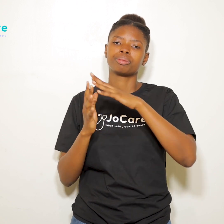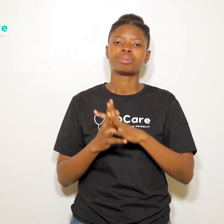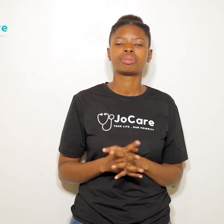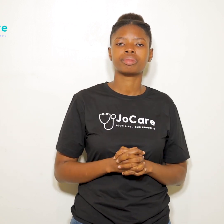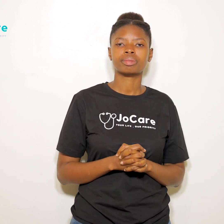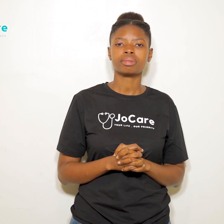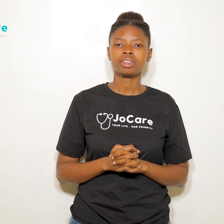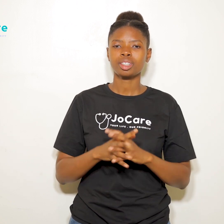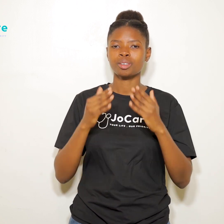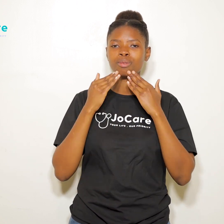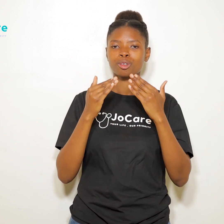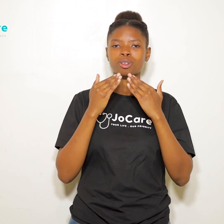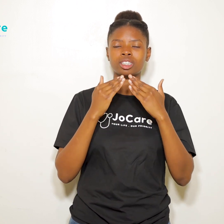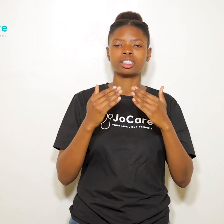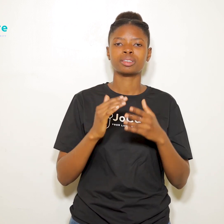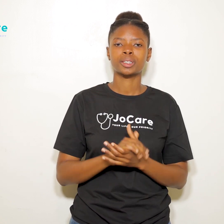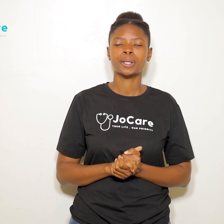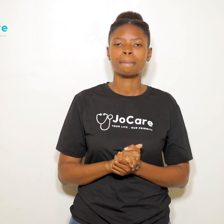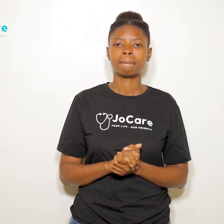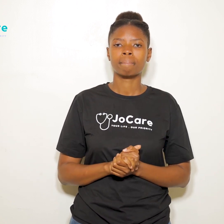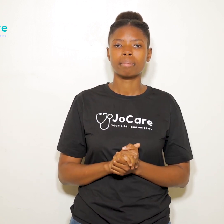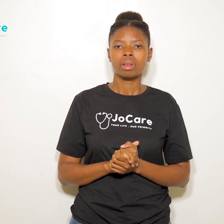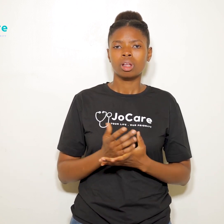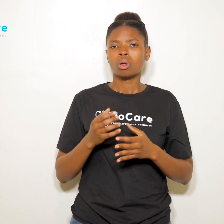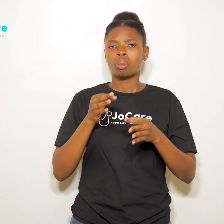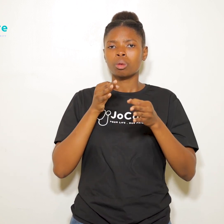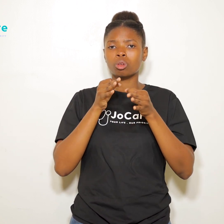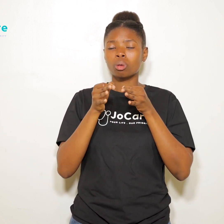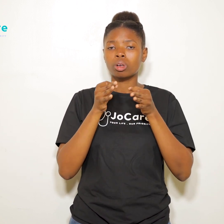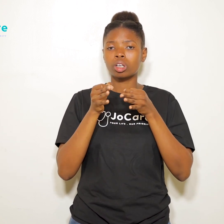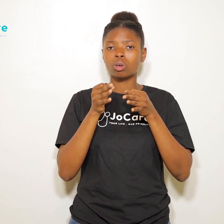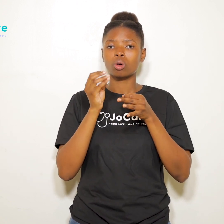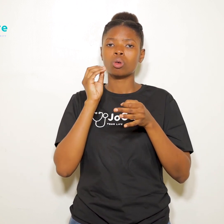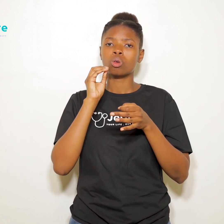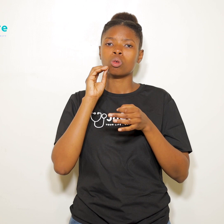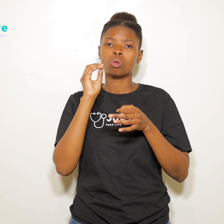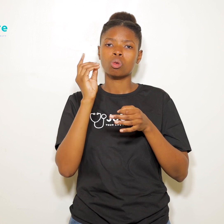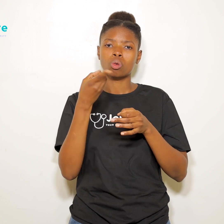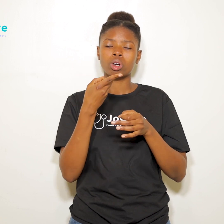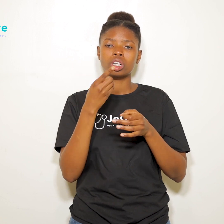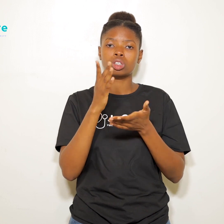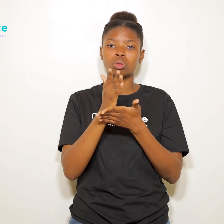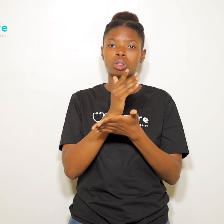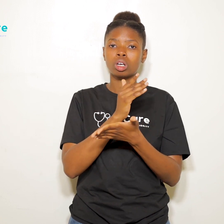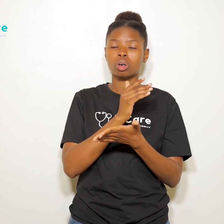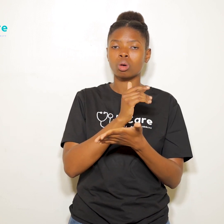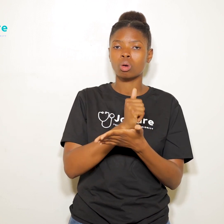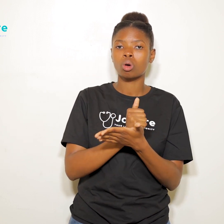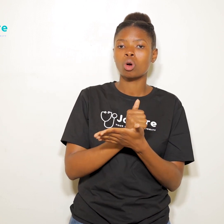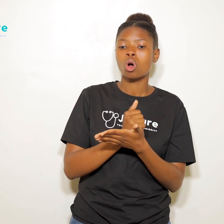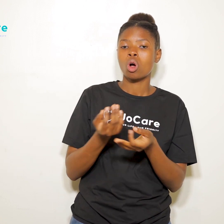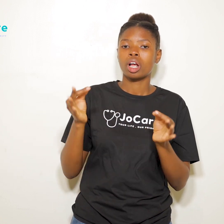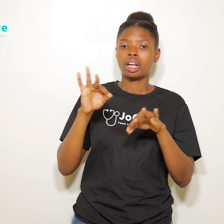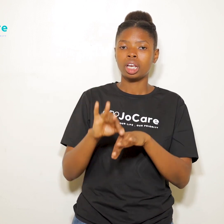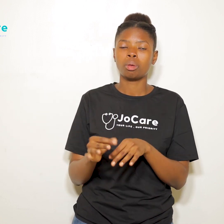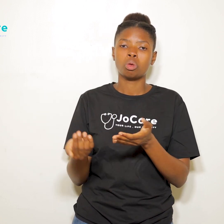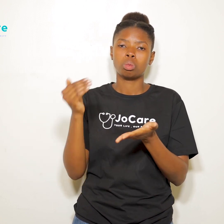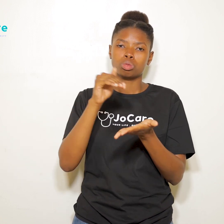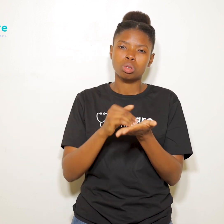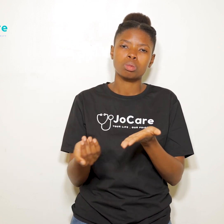ibindi. Murakoze. So bivuga ngo ni ukwezi, byise ukwezi kubera ko ni ibintu bigaruka. Ni ibintu bigaruka.